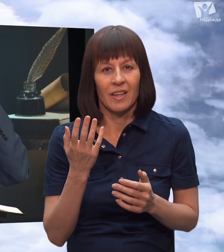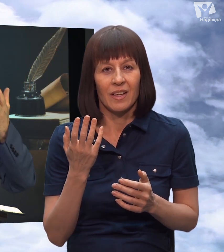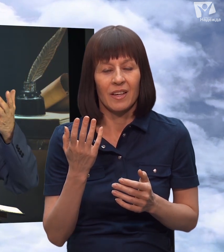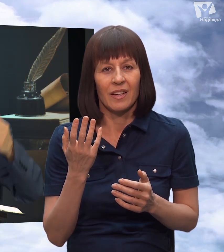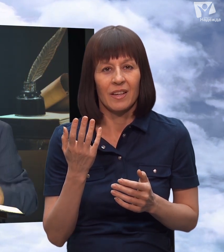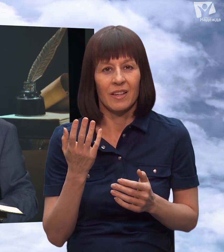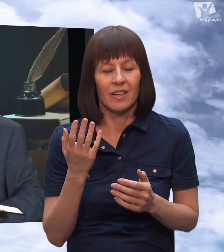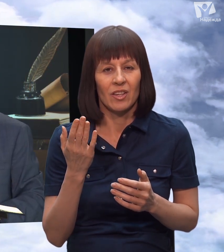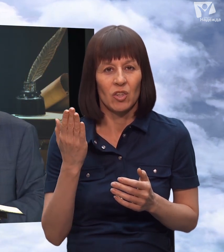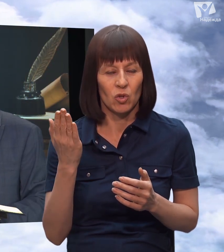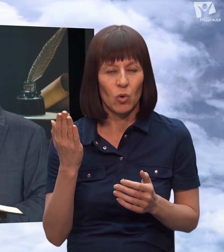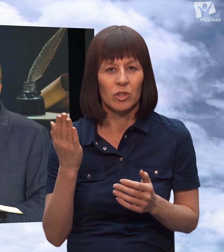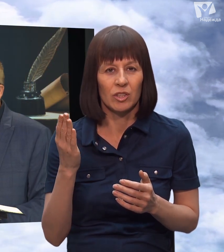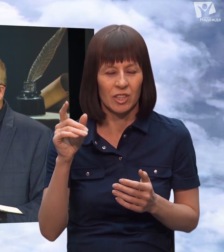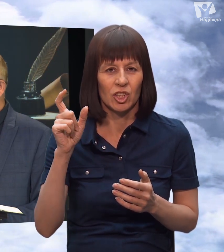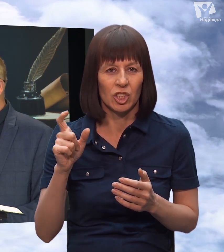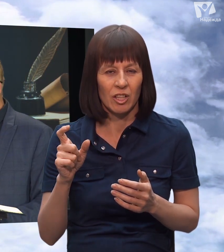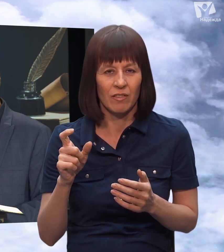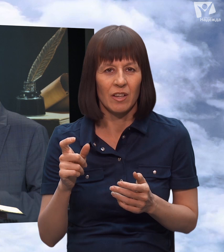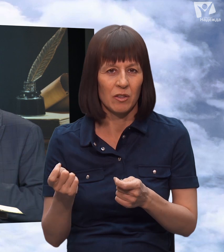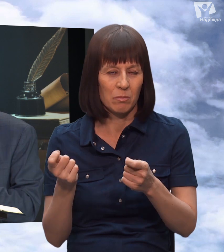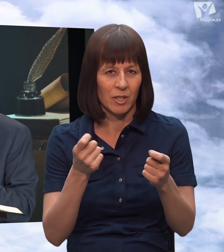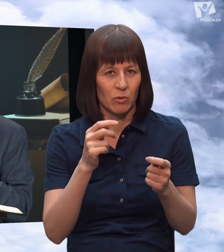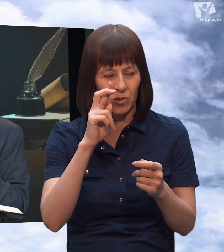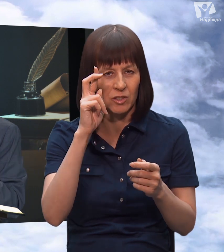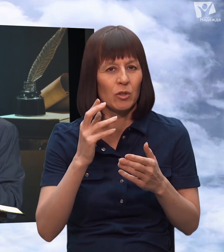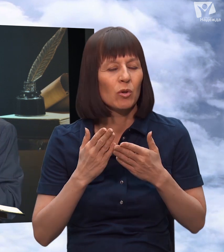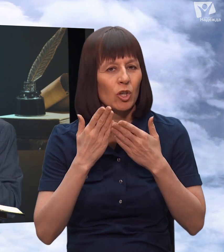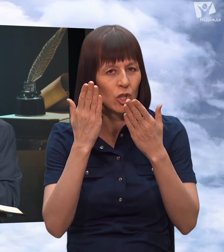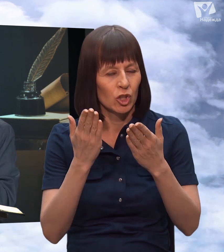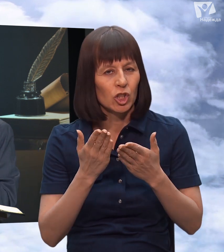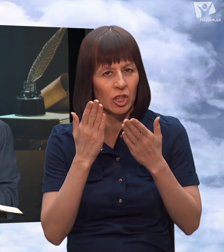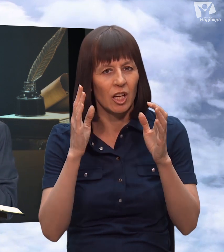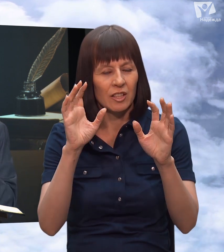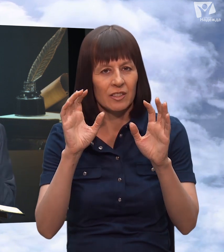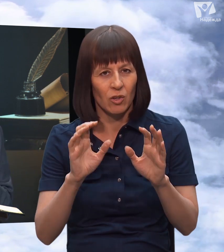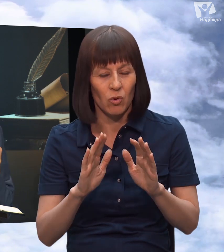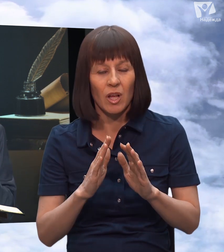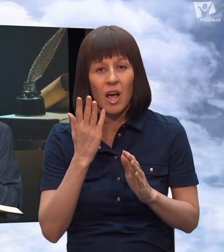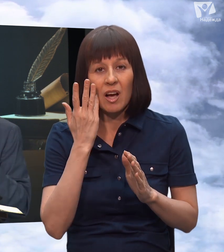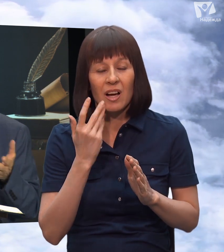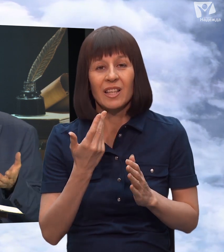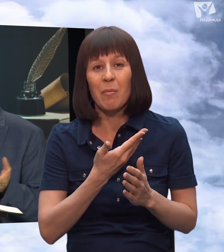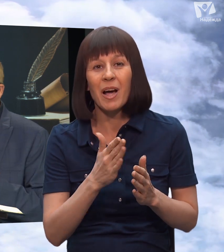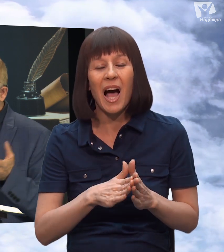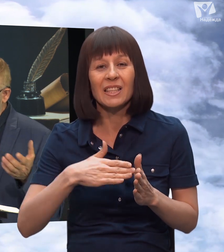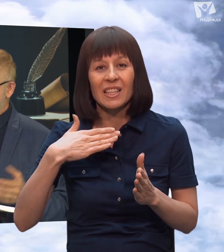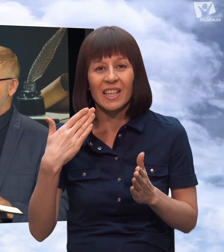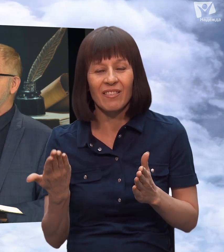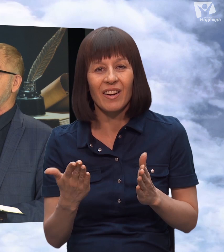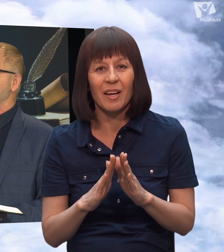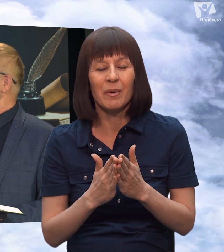читался тогда закон и здесь в этой книге второзаконие как раз мы находим